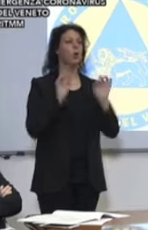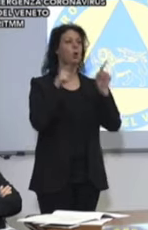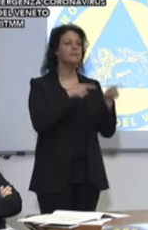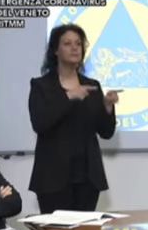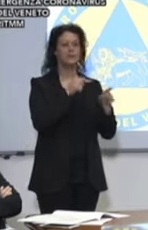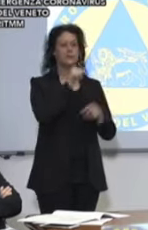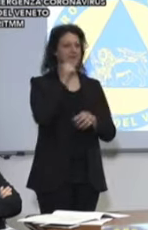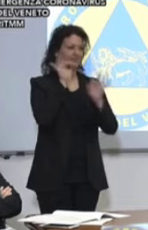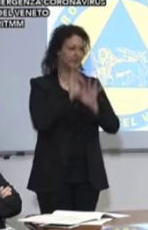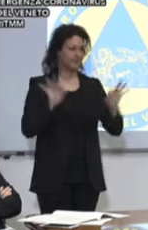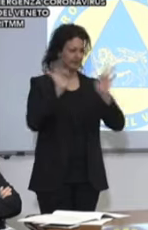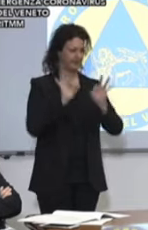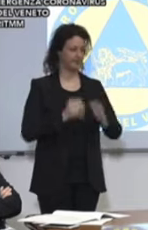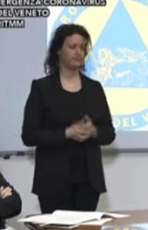serve.